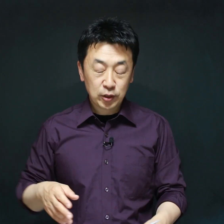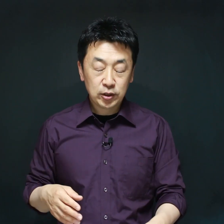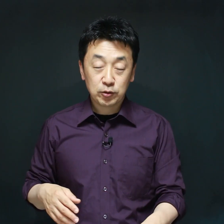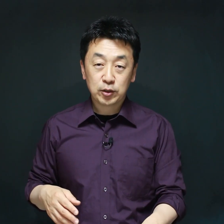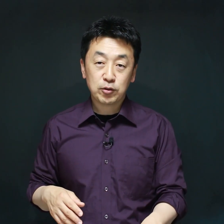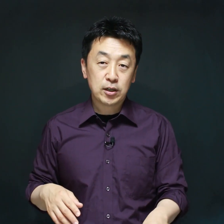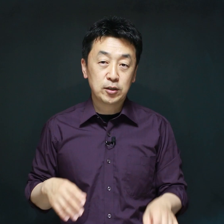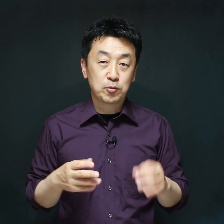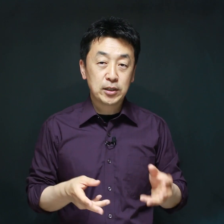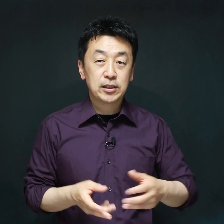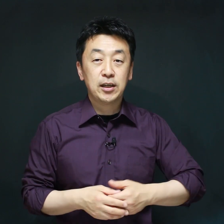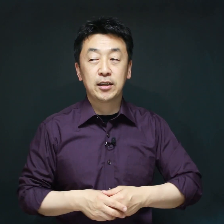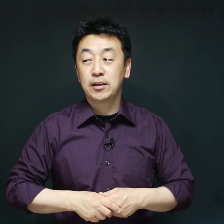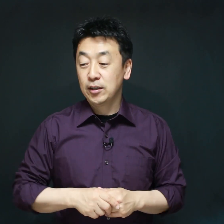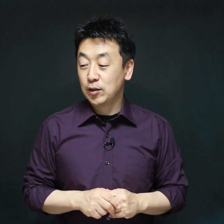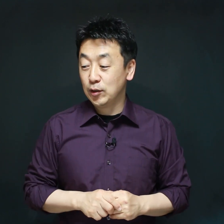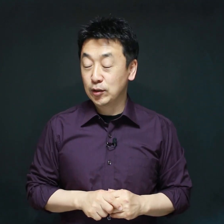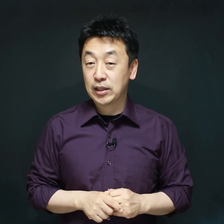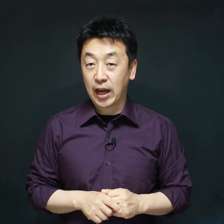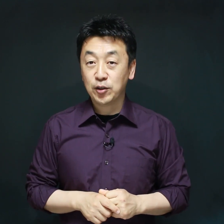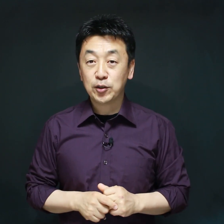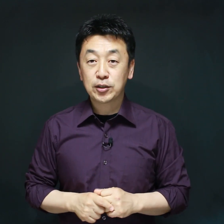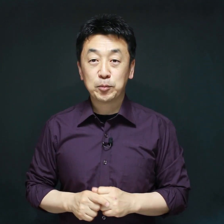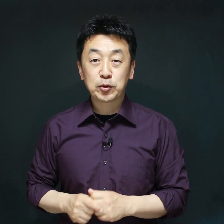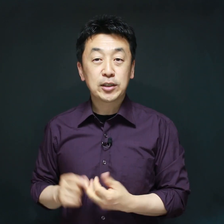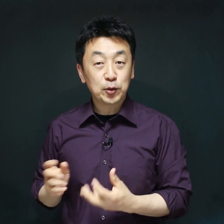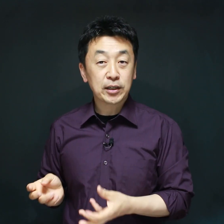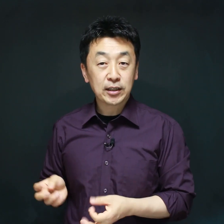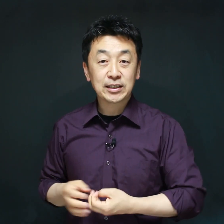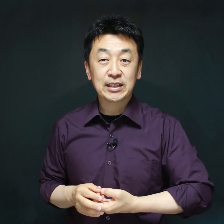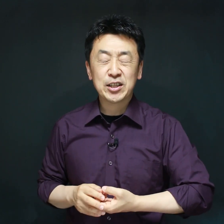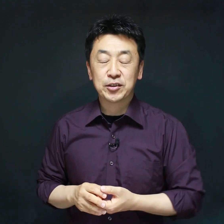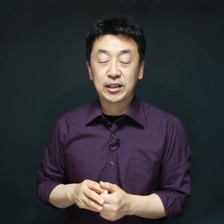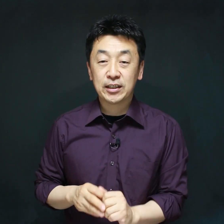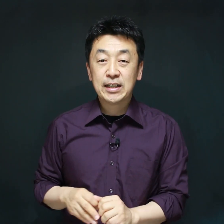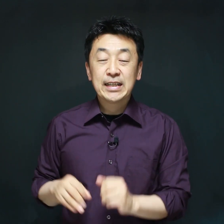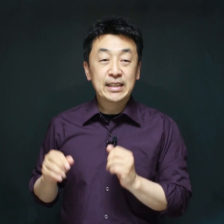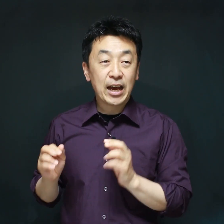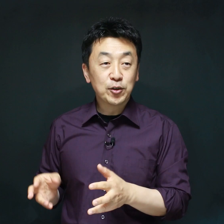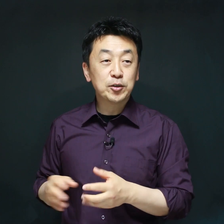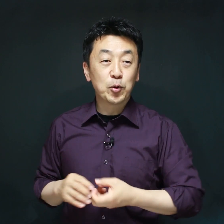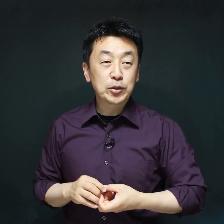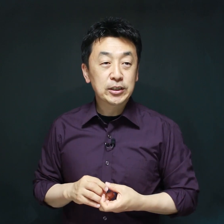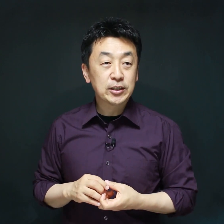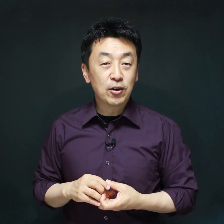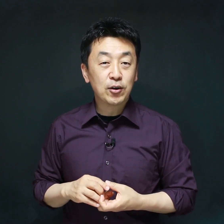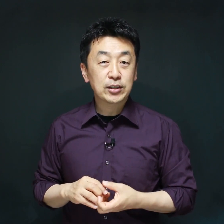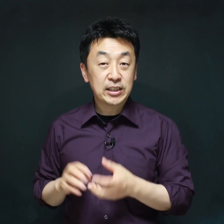우선은 우리가 수화를 공부하실 때 단어를 모른다고 생각을 하시잖아요. 네. 단어를 모르는